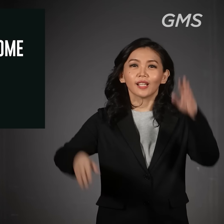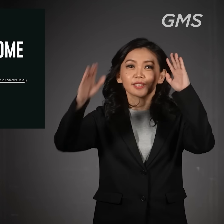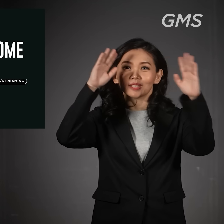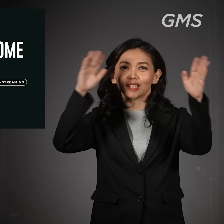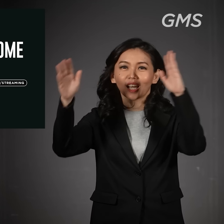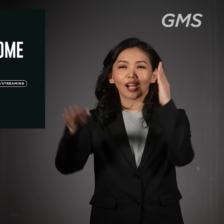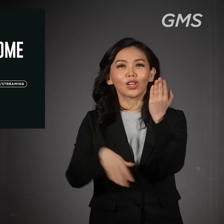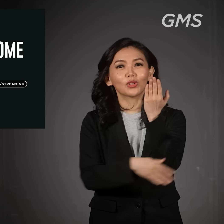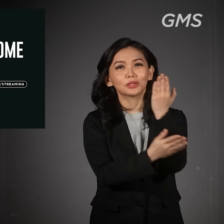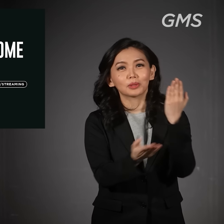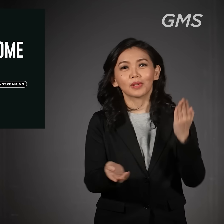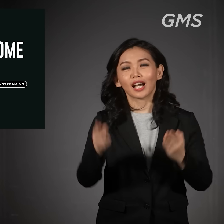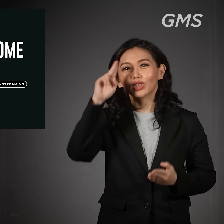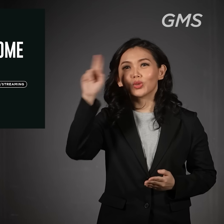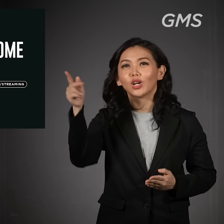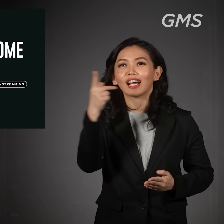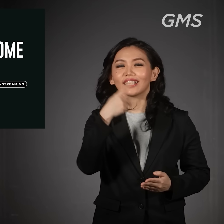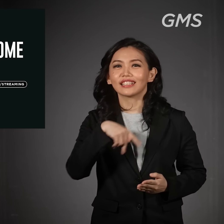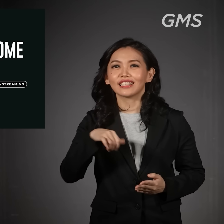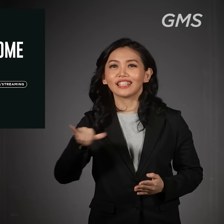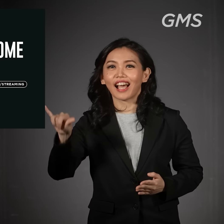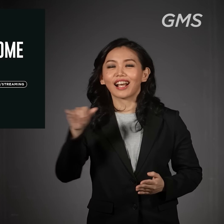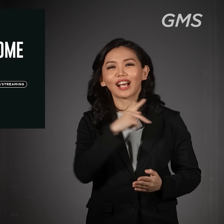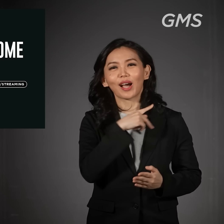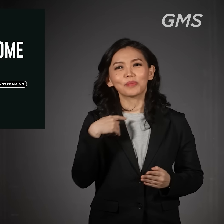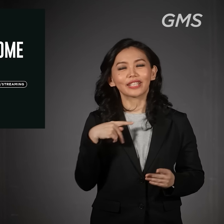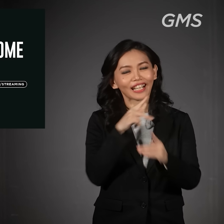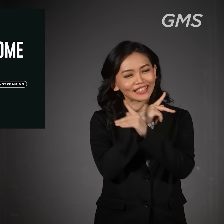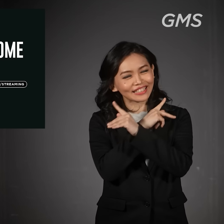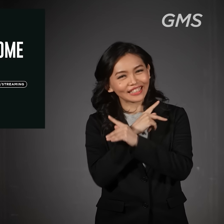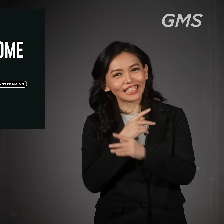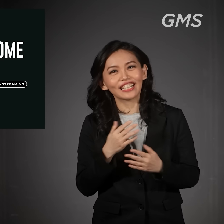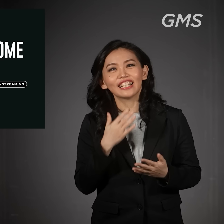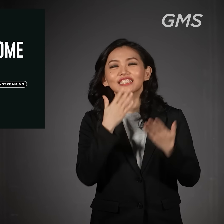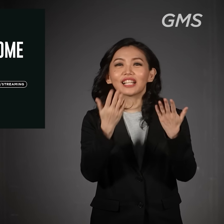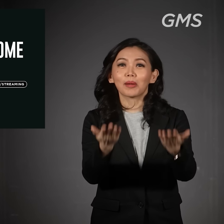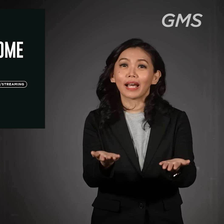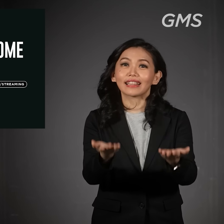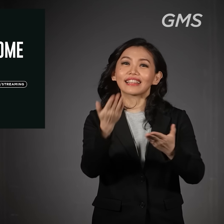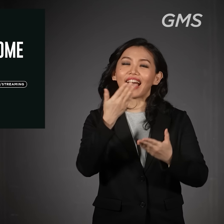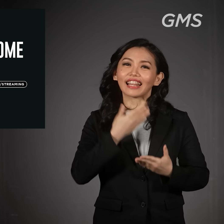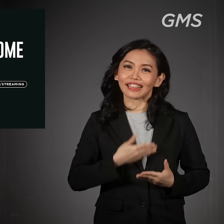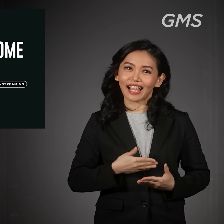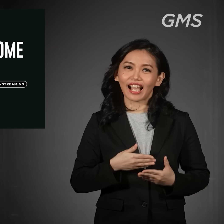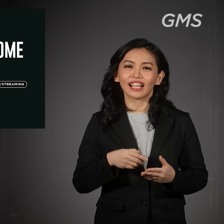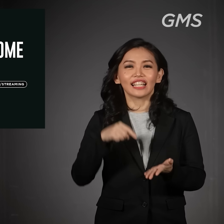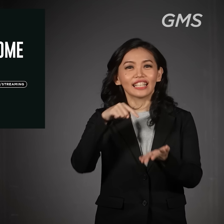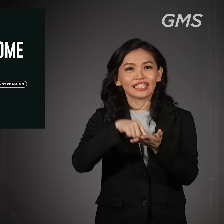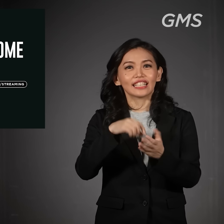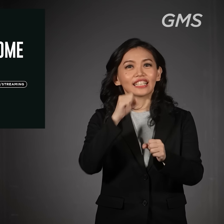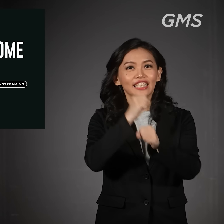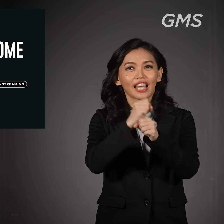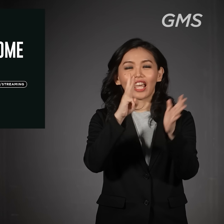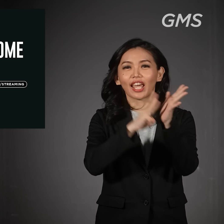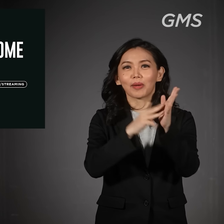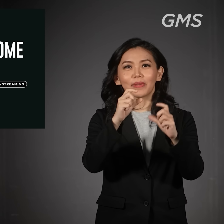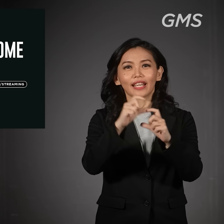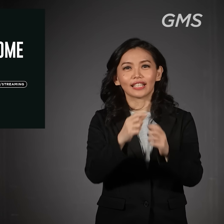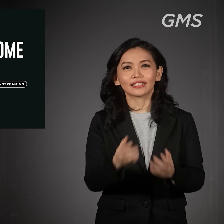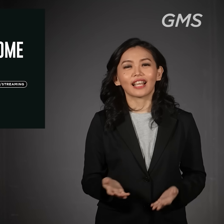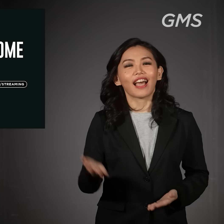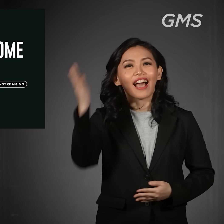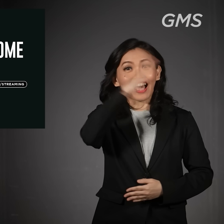Shalom jemaat Tuhan yang kami kasihi dimanapun Anda berada, welcome home. Selamat datang di channel GMS Church. Hari ini mari